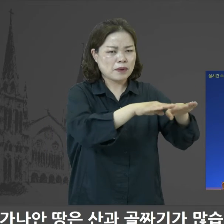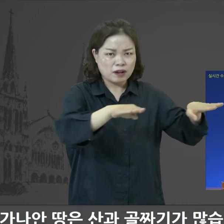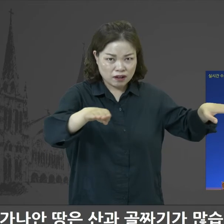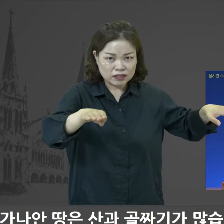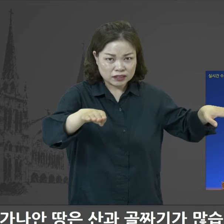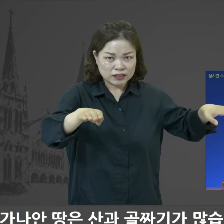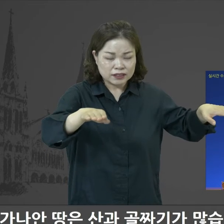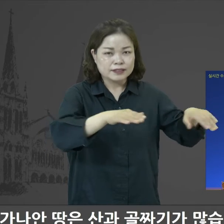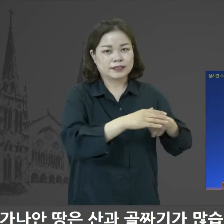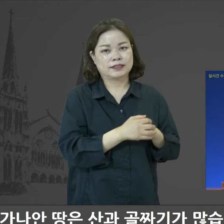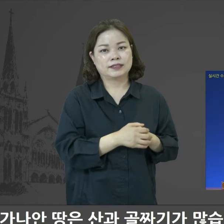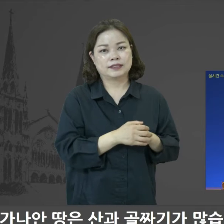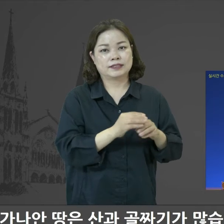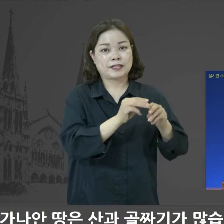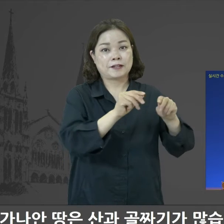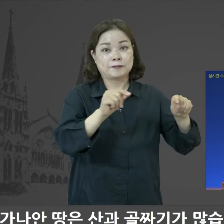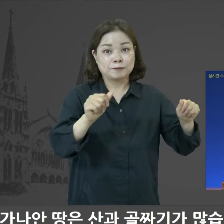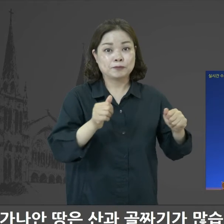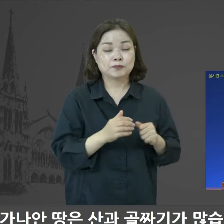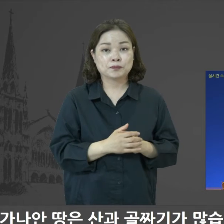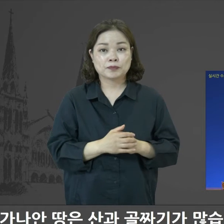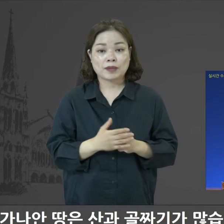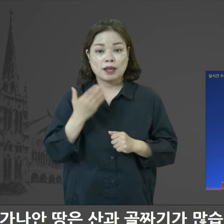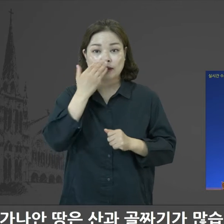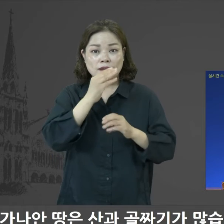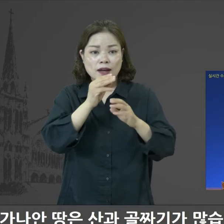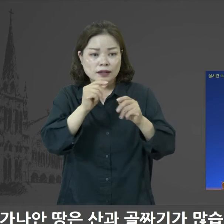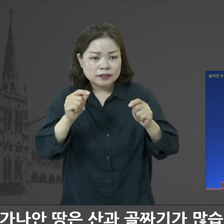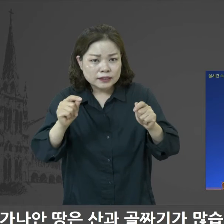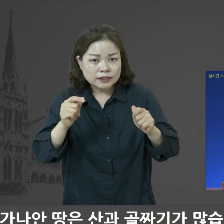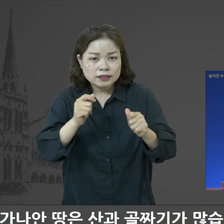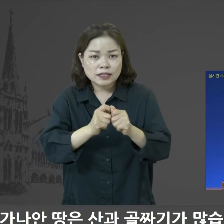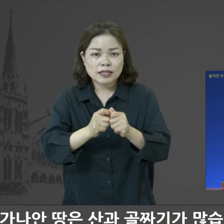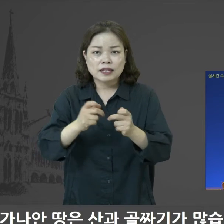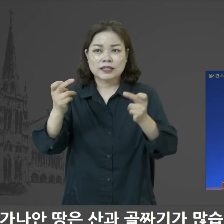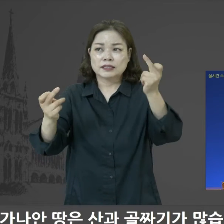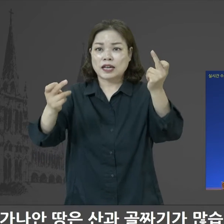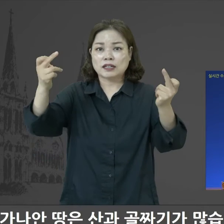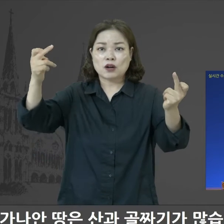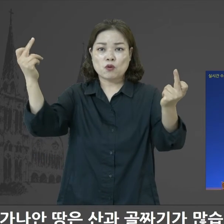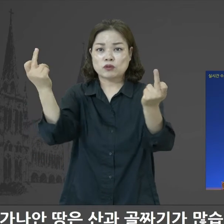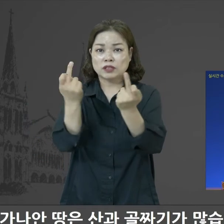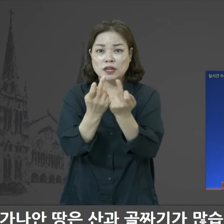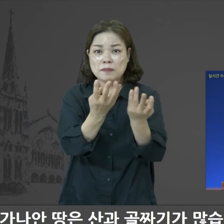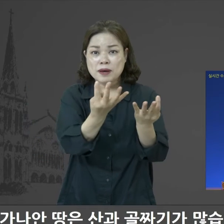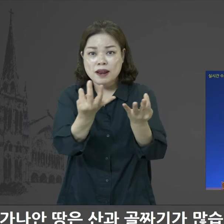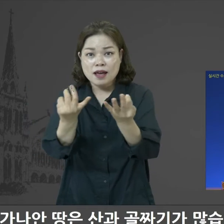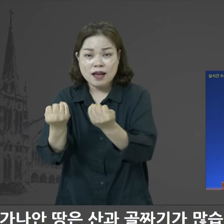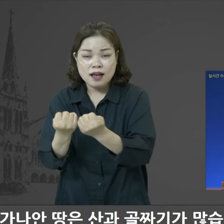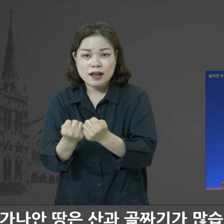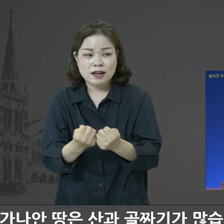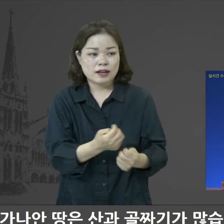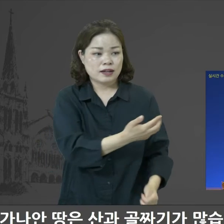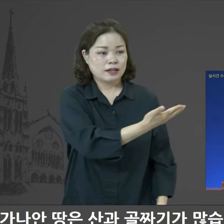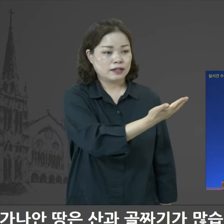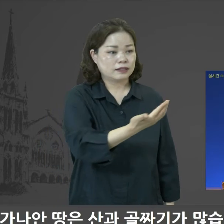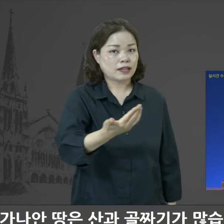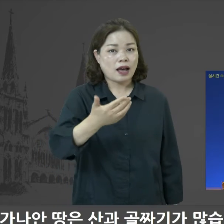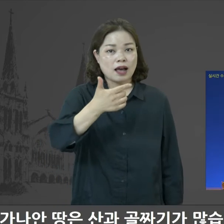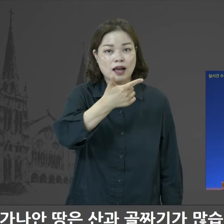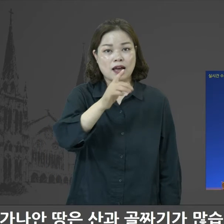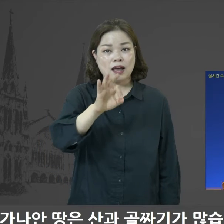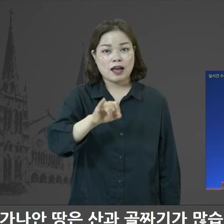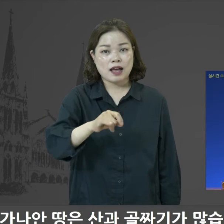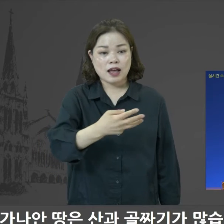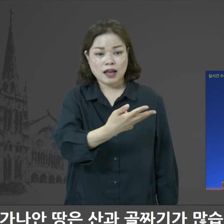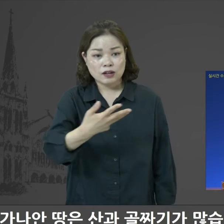평지, 평야지대입니다. 그런데 가나안 땅에는 산과 골짜기가 많다는데요, 이 말은 나일 강물과 같이